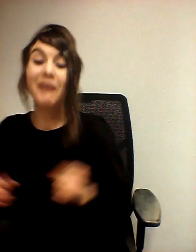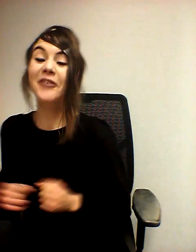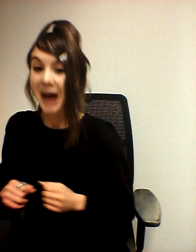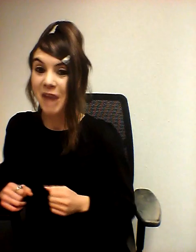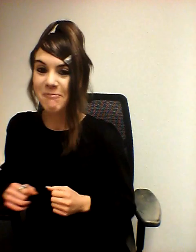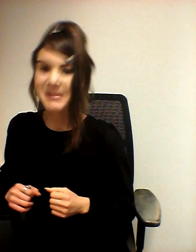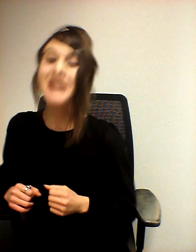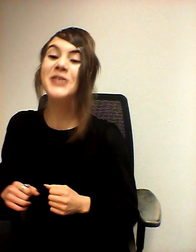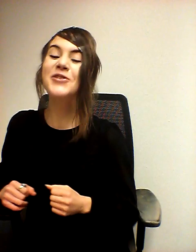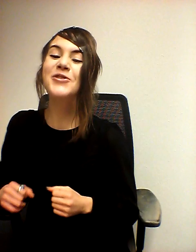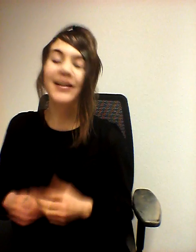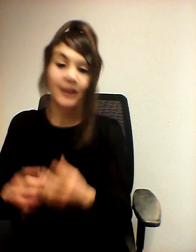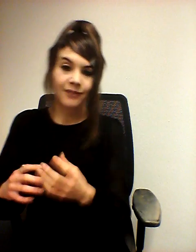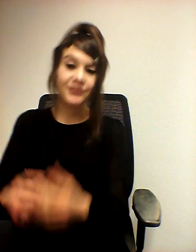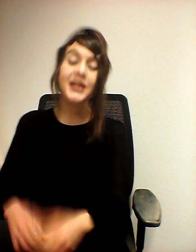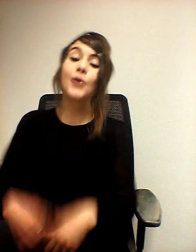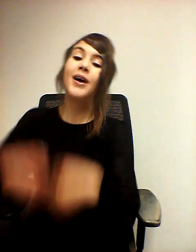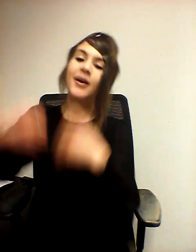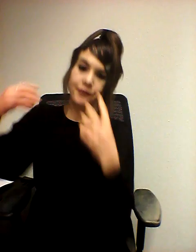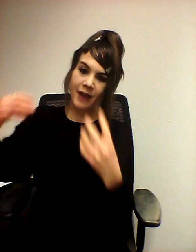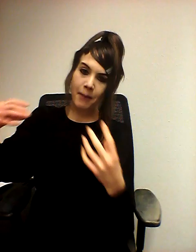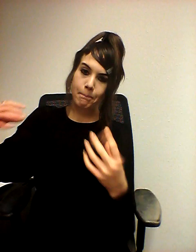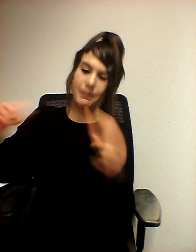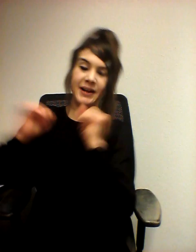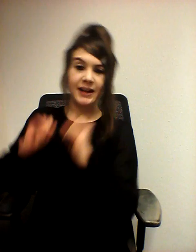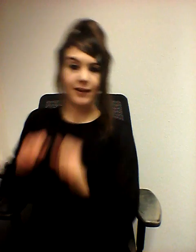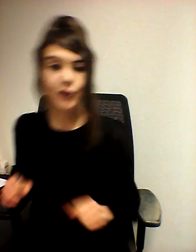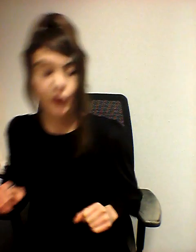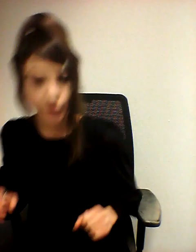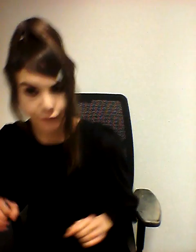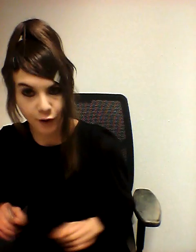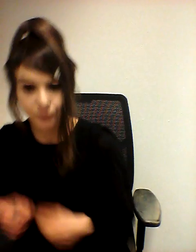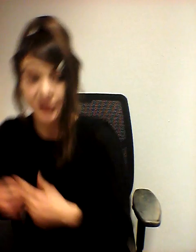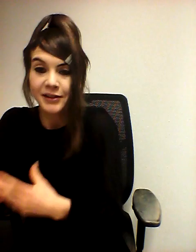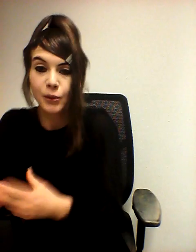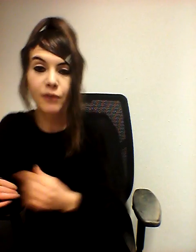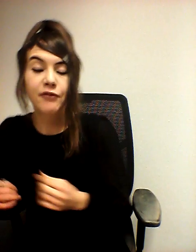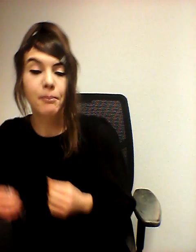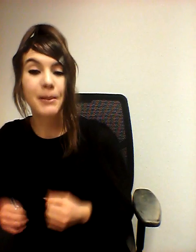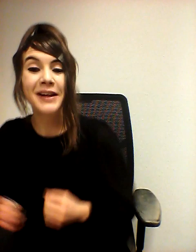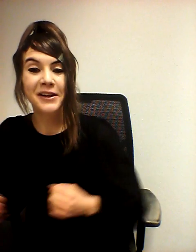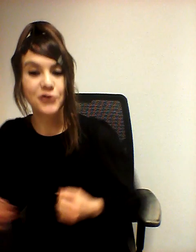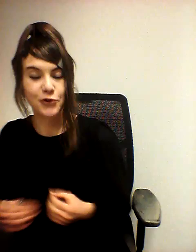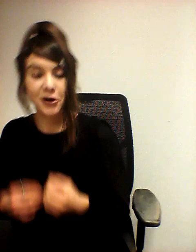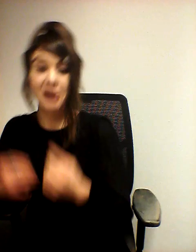waaronder aminozuren, nieuwe verbindingen gevormd. Nieuwe verbindingen